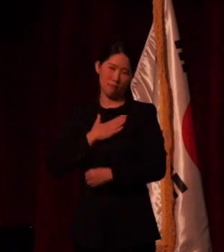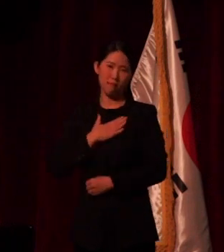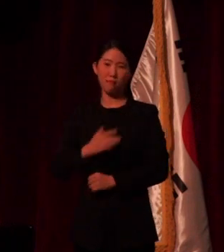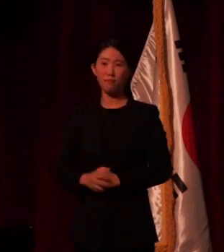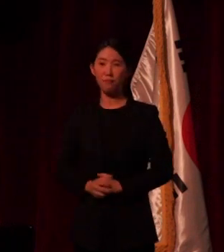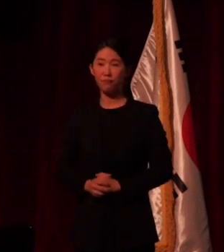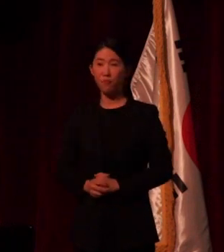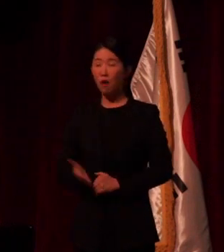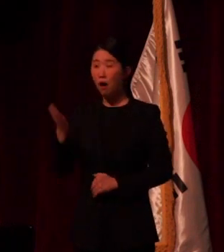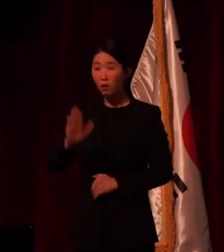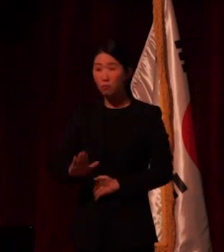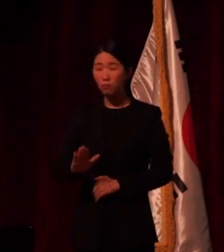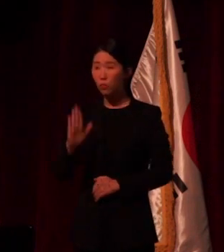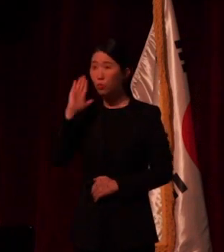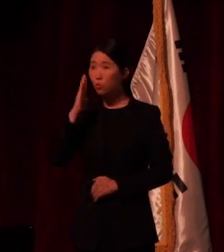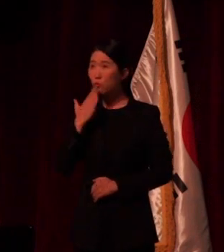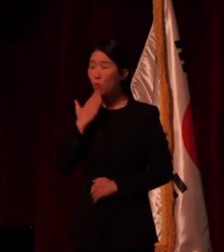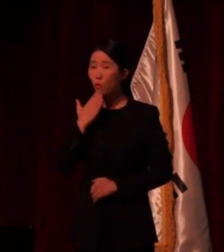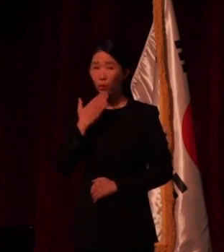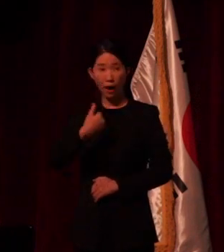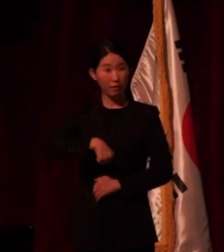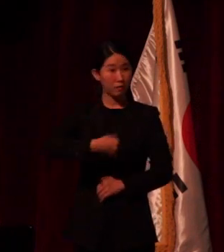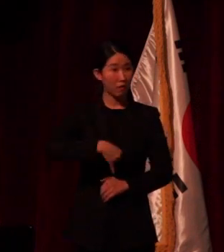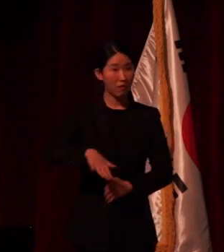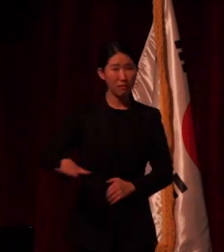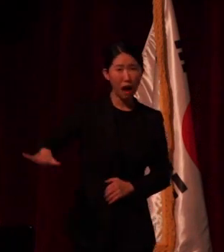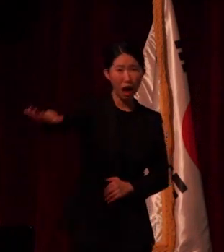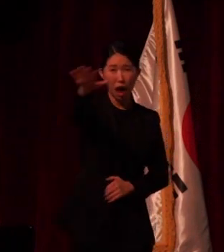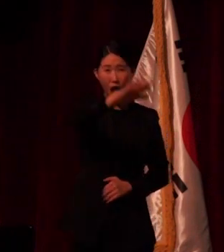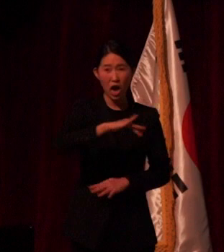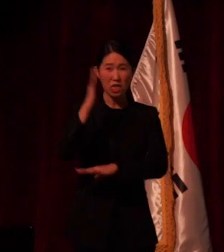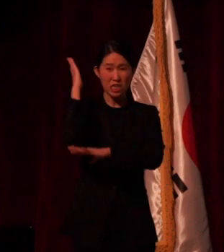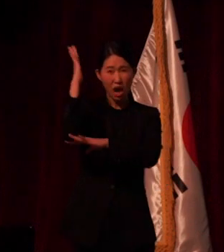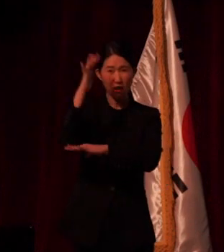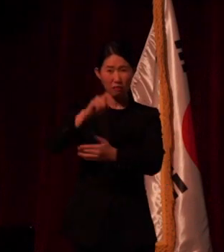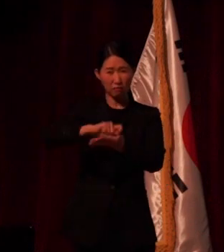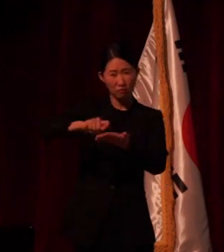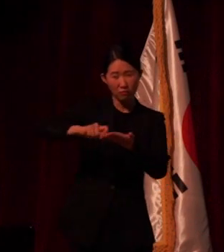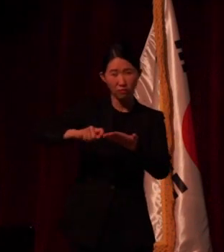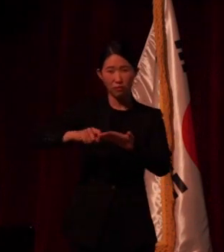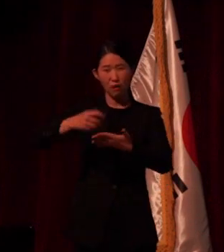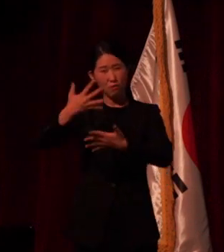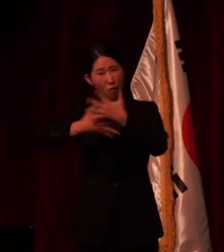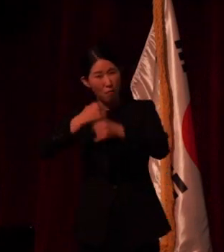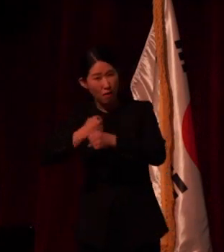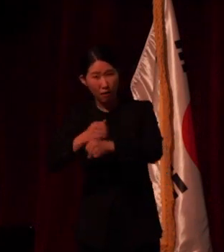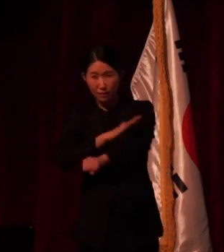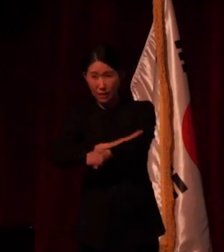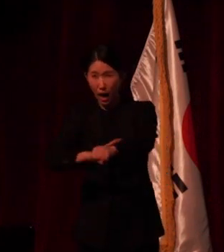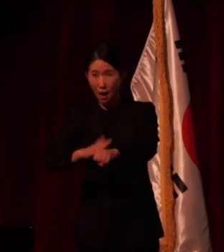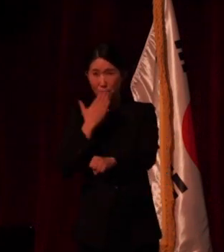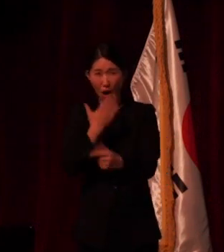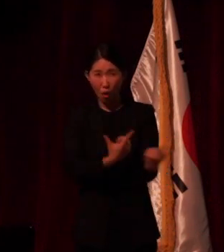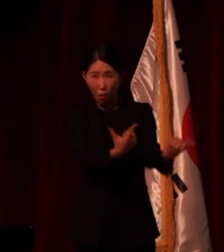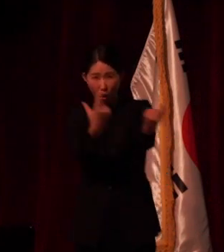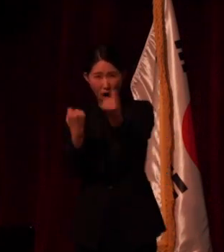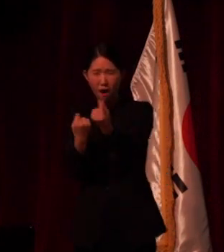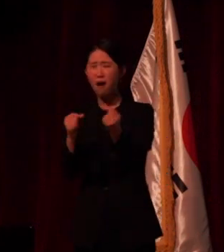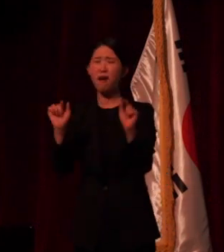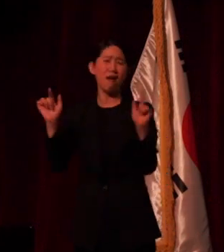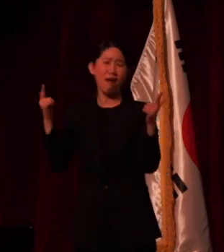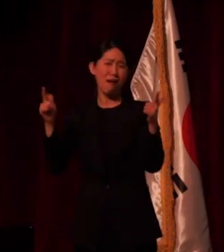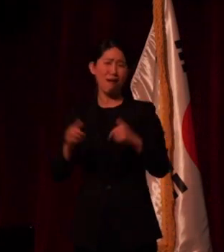그렇지만 농인의 자녀 모두가 천부적인 이야기꾼이 되는 것은 아닙니다. 이야기를 잘 해내기